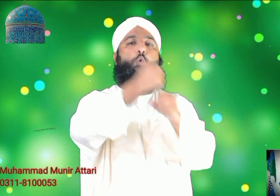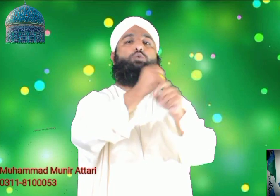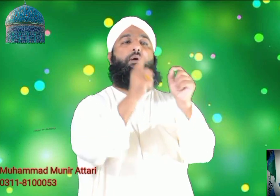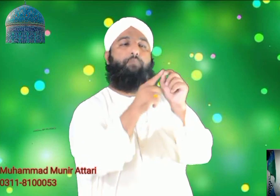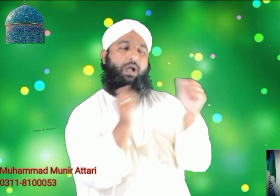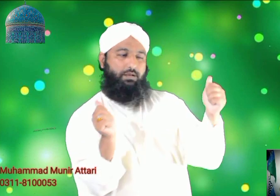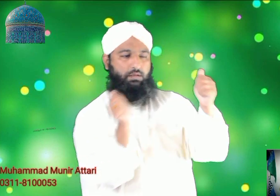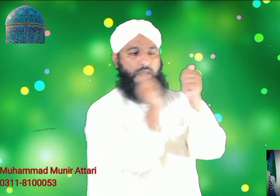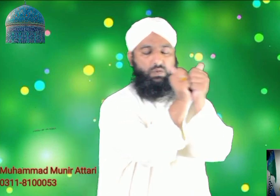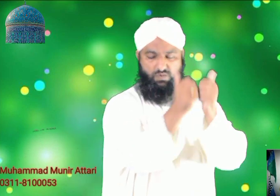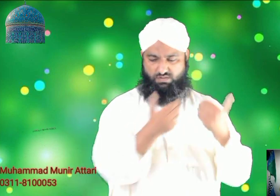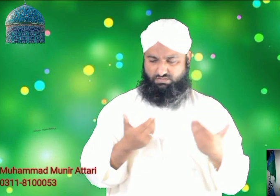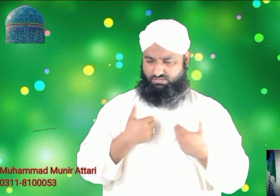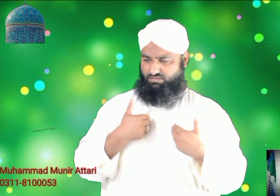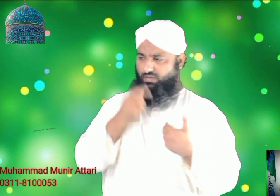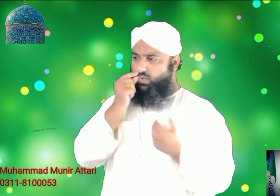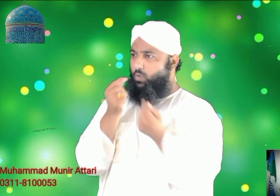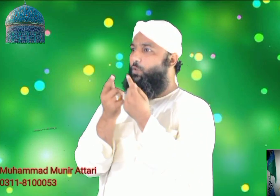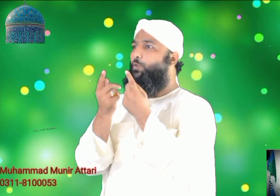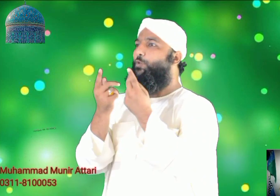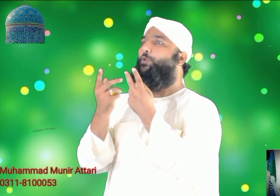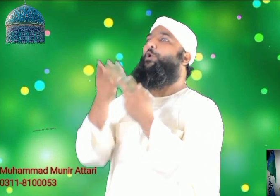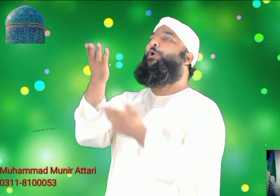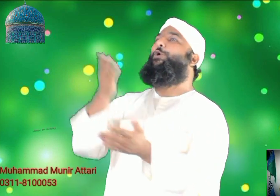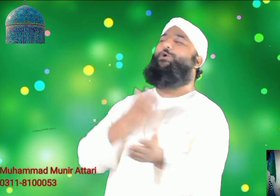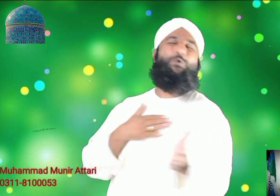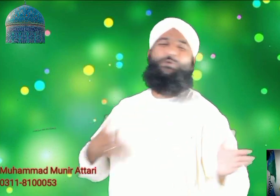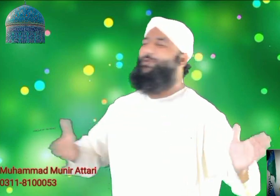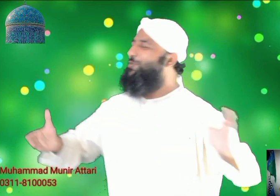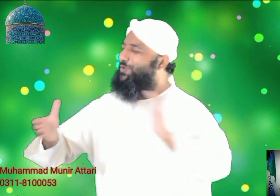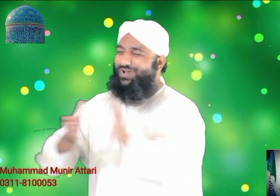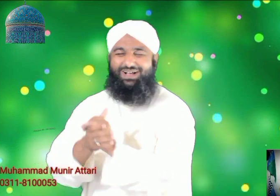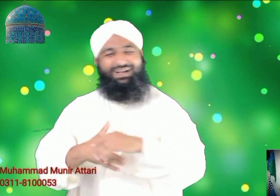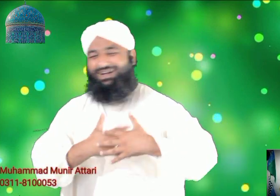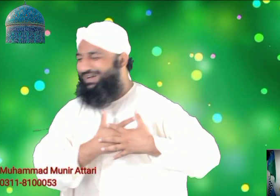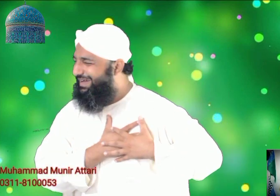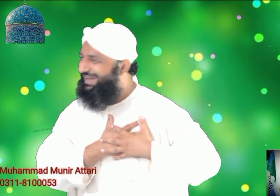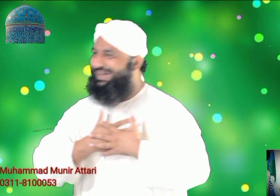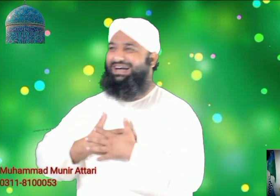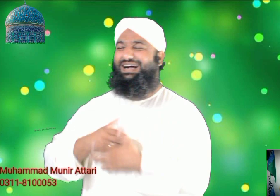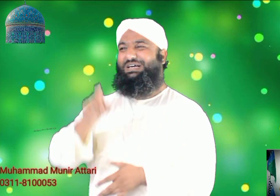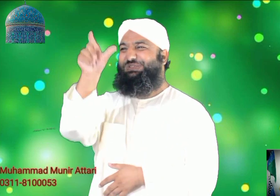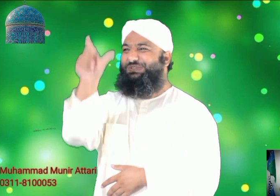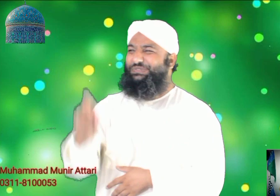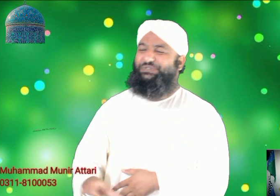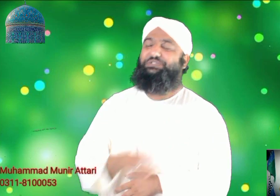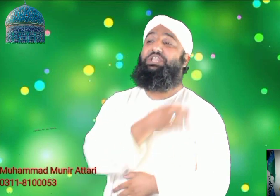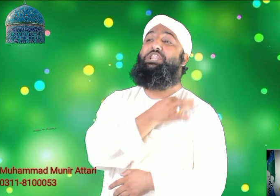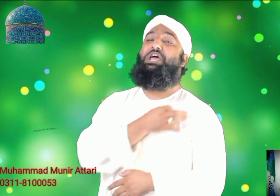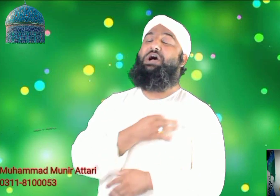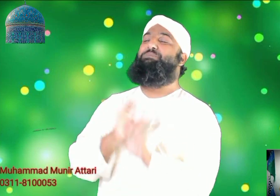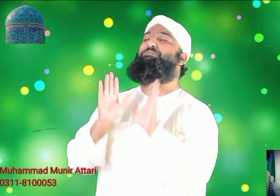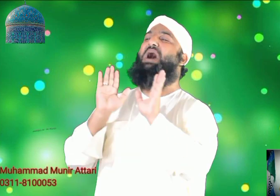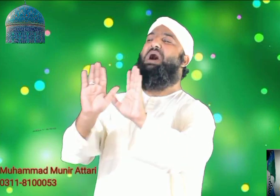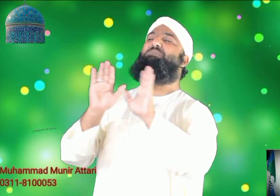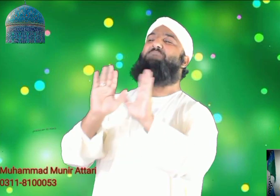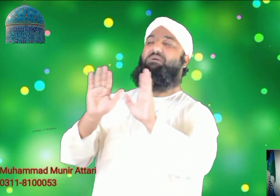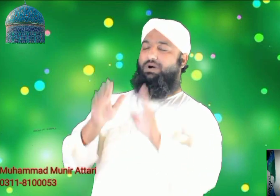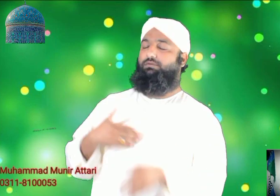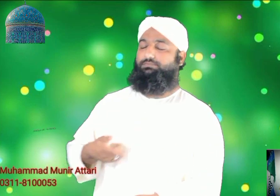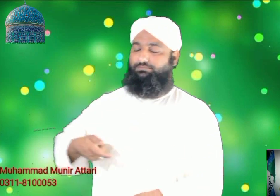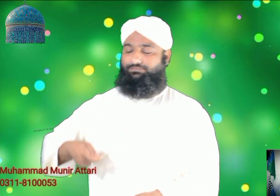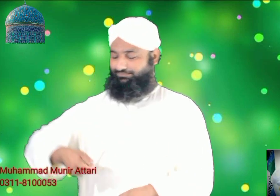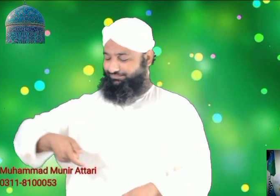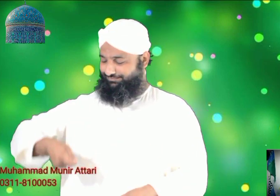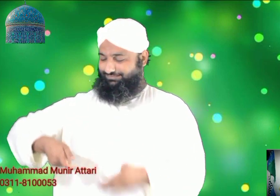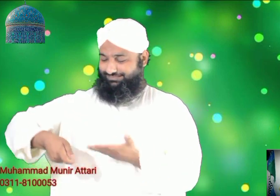گناہگار لوگ ہیں نا, ہم سے لوگ جو دور سے ملتے ہیں وہ بڑی تعریف کرتے ہیں, یار ماشاءاللہ بڑے نیک, دکھتے بڑے نیک ہیں, کیونکہ ہم دکھنے میں بڑے نیک نظر آتے ہیں. تسبیح وسبیح ہاتھ میں ہوتی ہے, کچھ